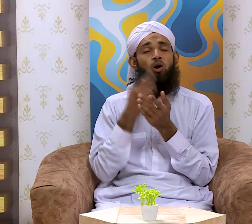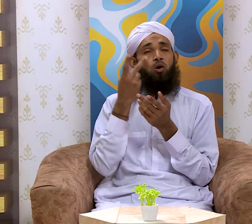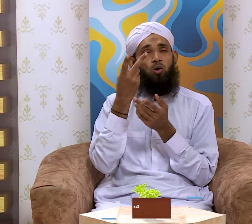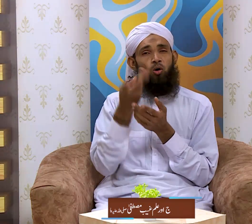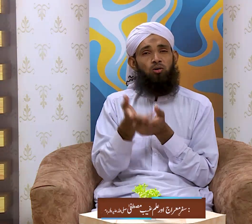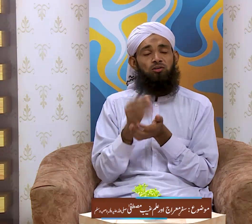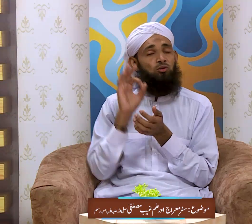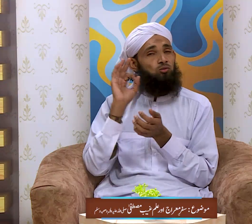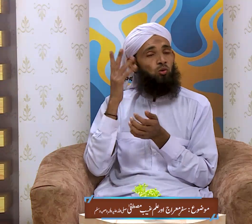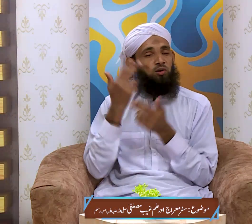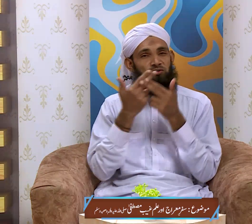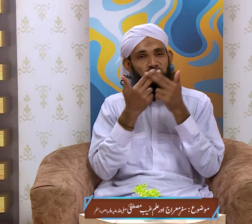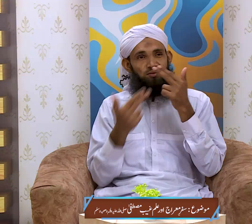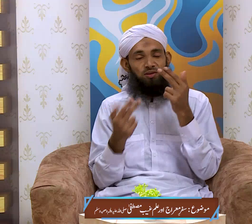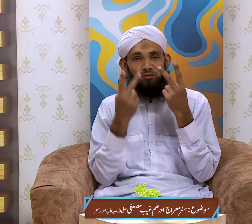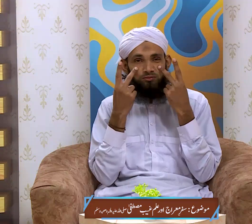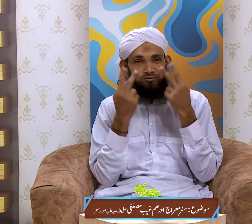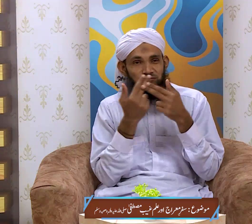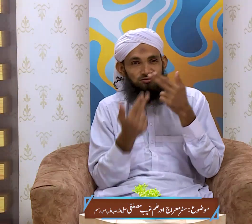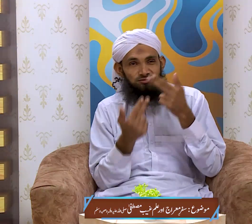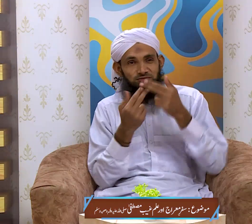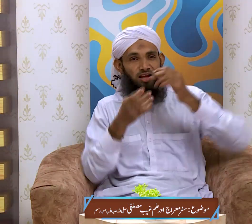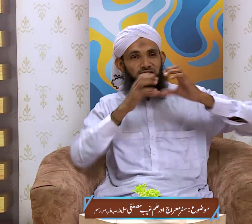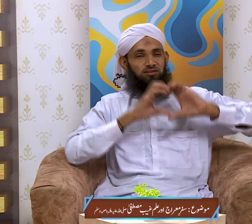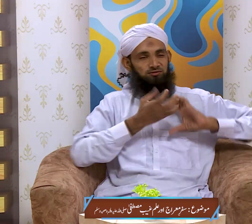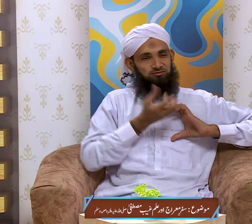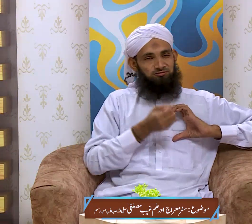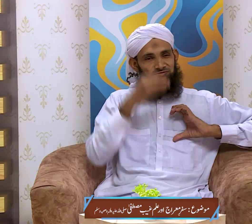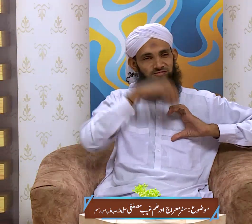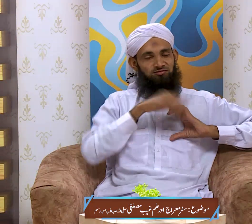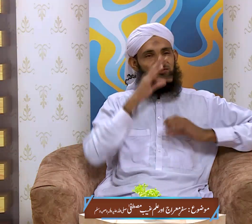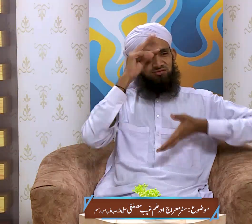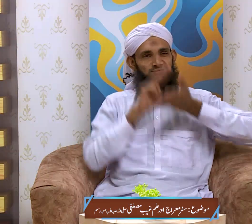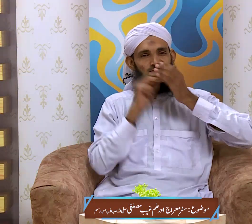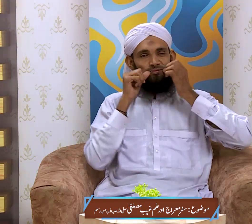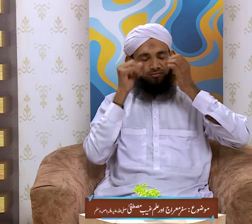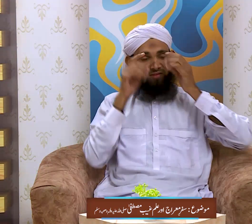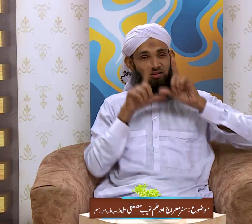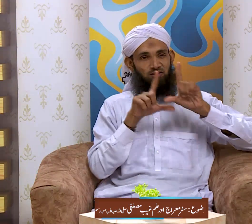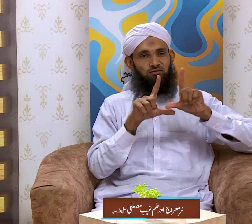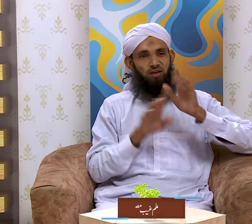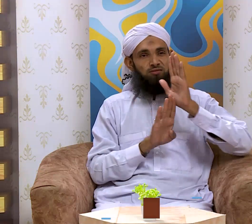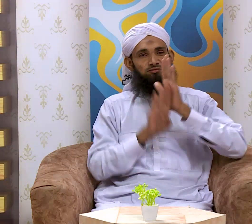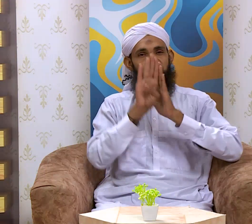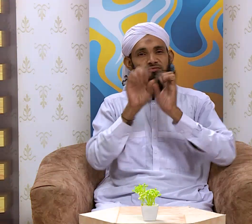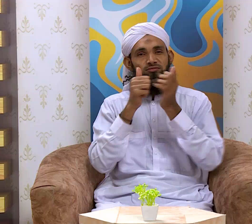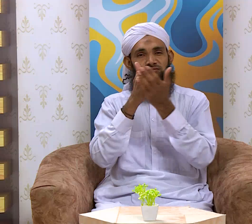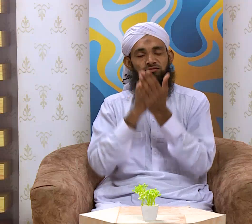شانوں کو سن کر سمجھ کر اپنے دلوں میں عشق مصطفیٰ بڑھانے کی توفیق اور سعادت نصیب فرمائے، آمین